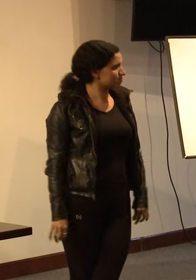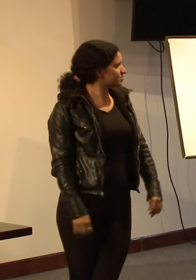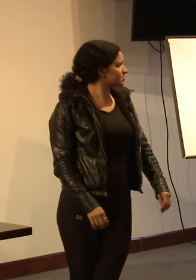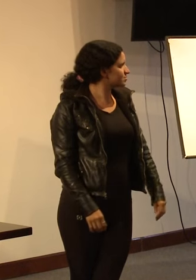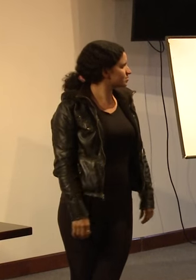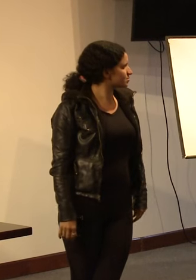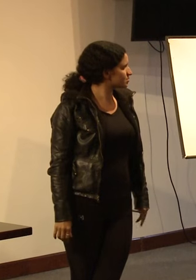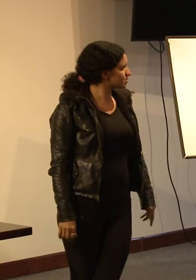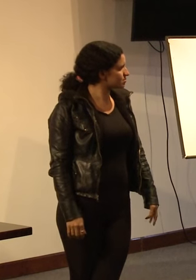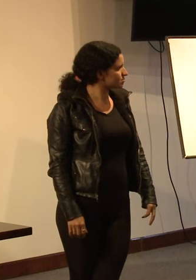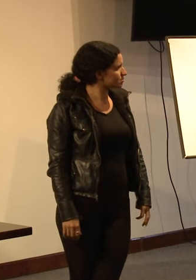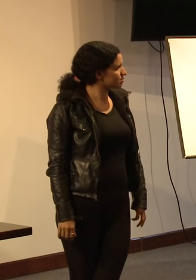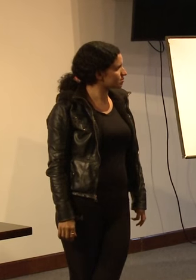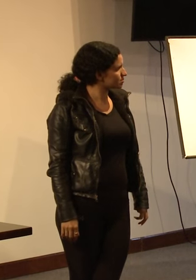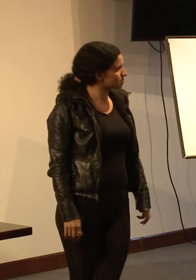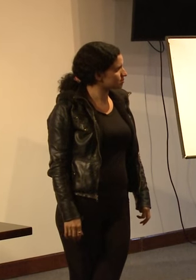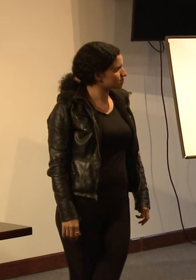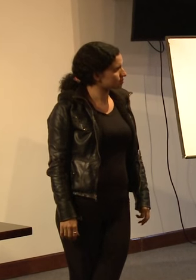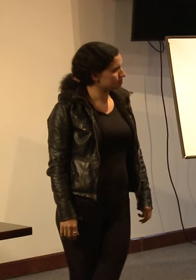O descríbanme si quieren.